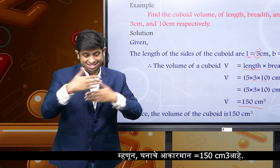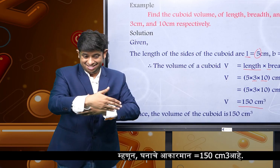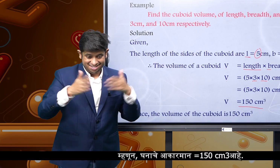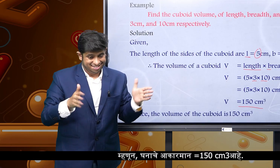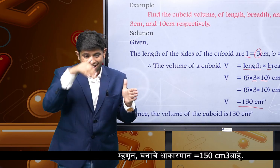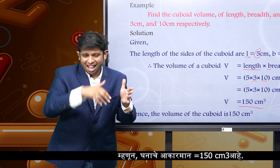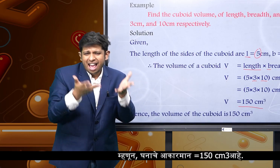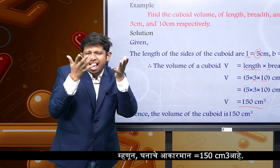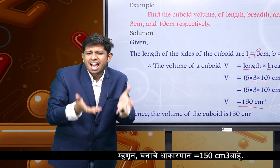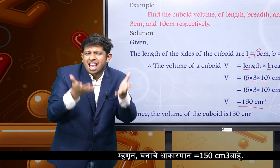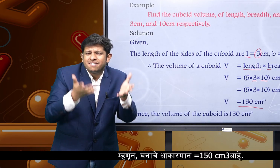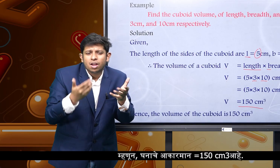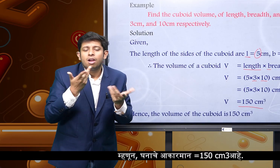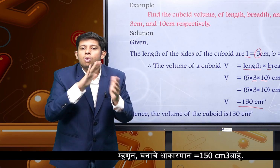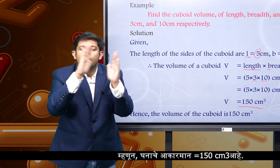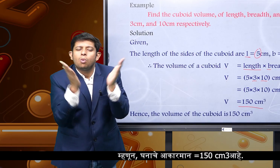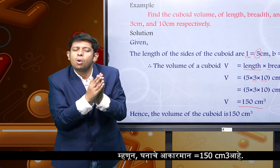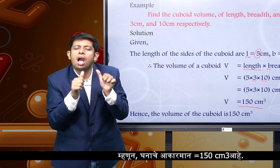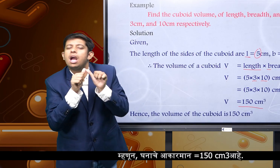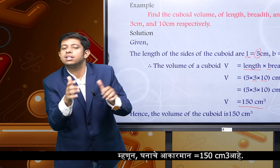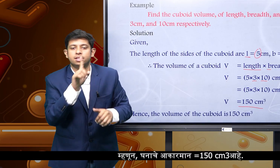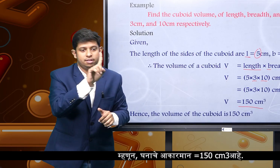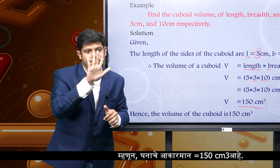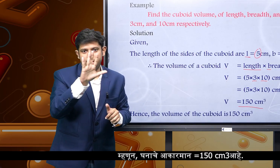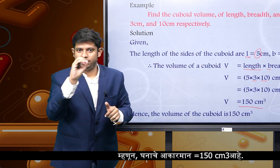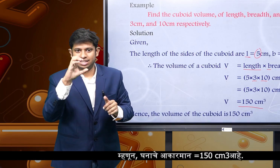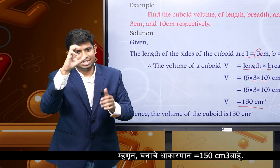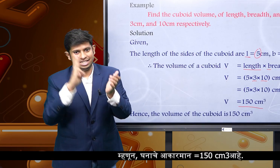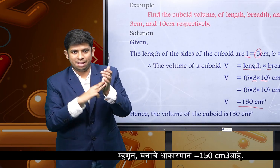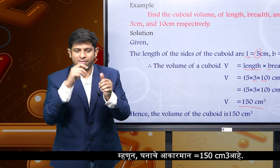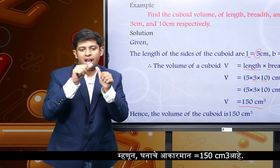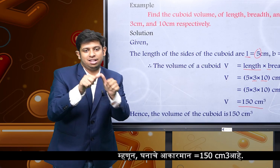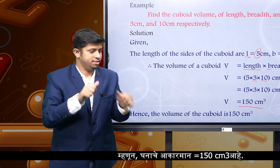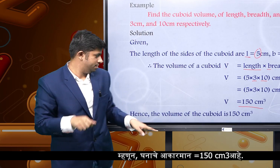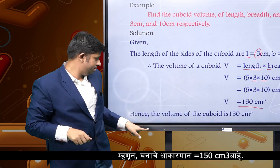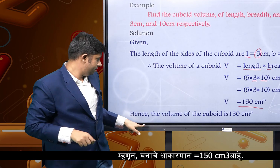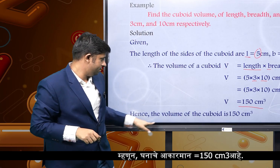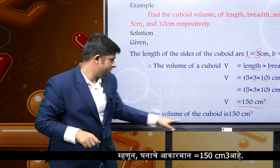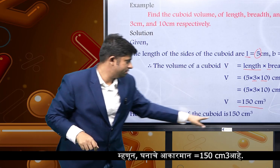म्हणून घनाचे आकारमान बरोबर 150 सेंटीमीटरचा घन आहे.